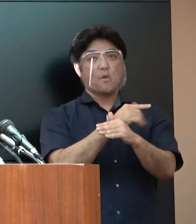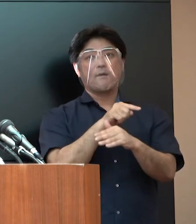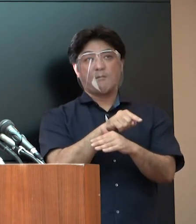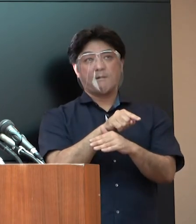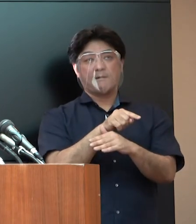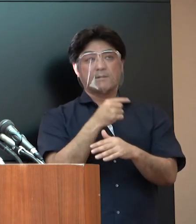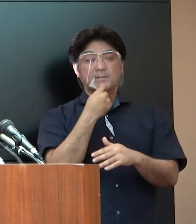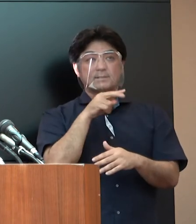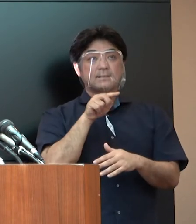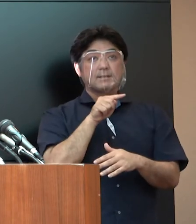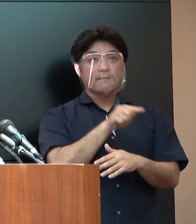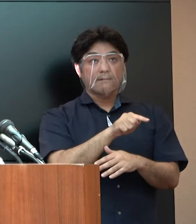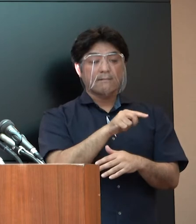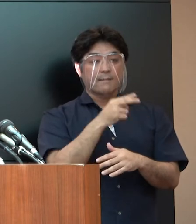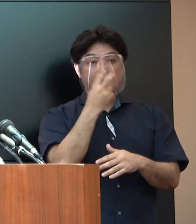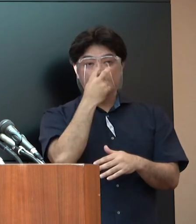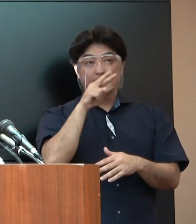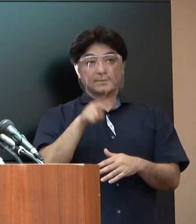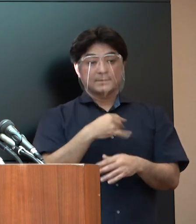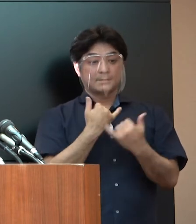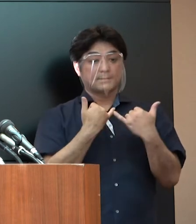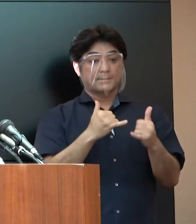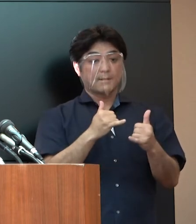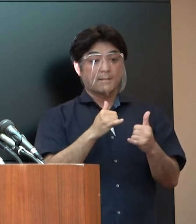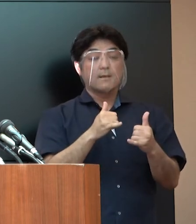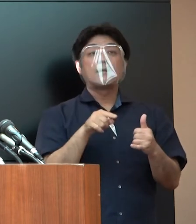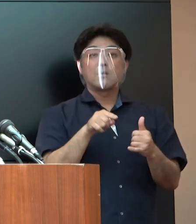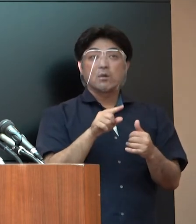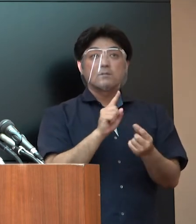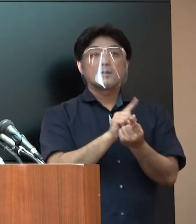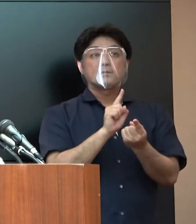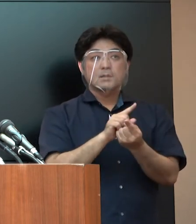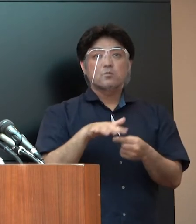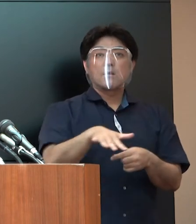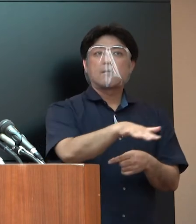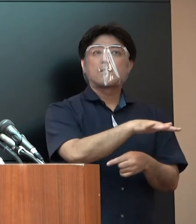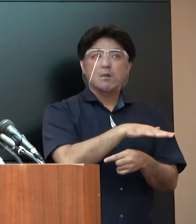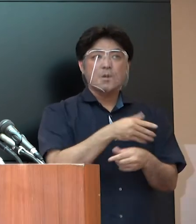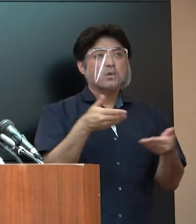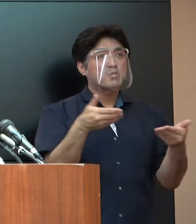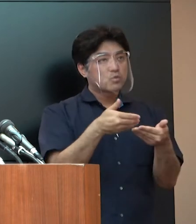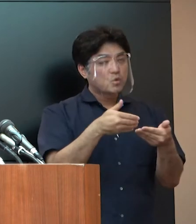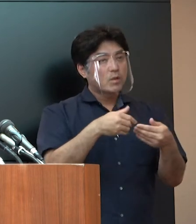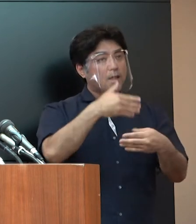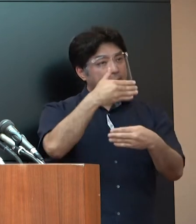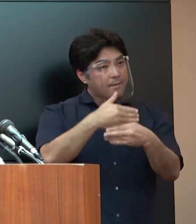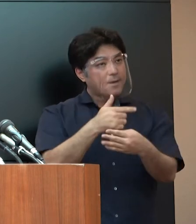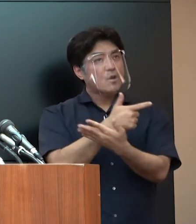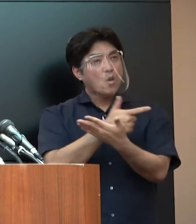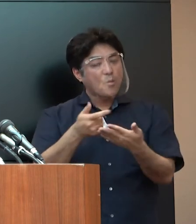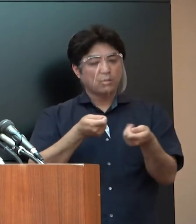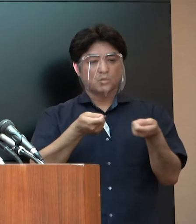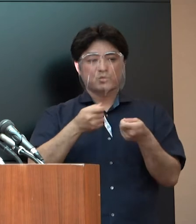者と、その開園閉園については、休業については調整を行っているところです。